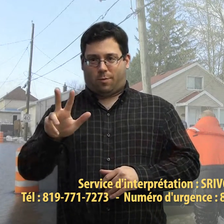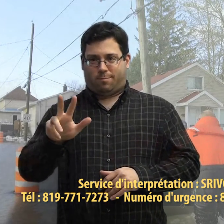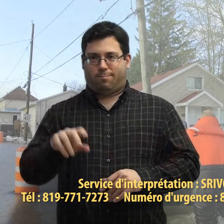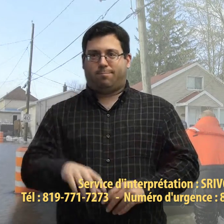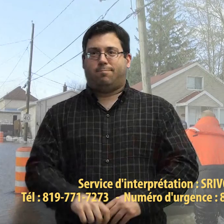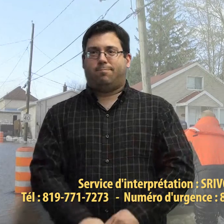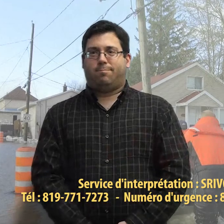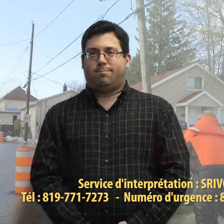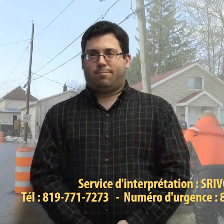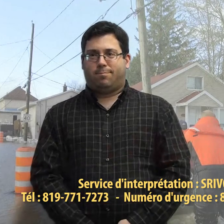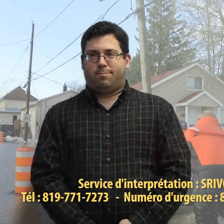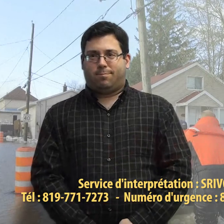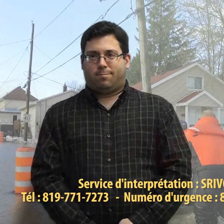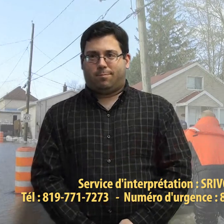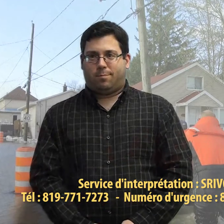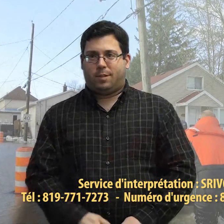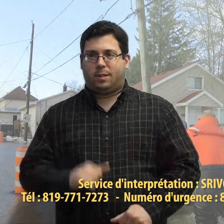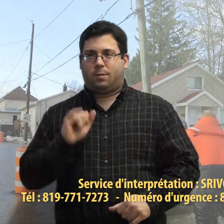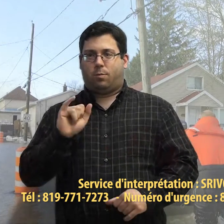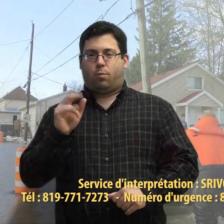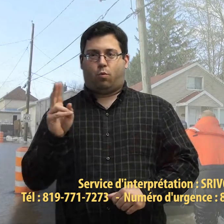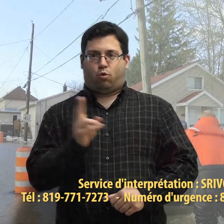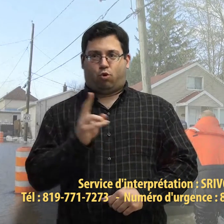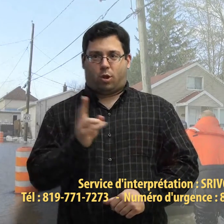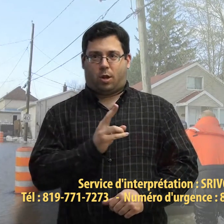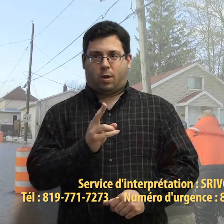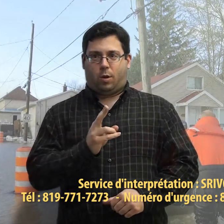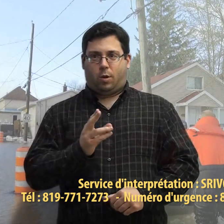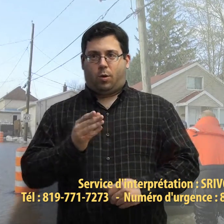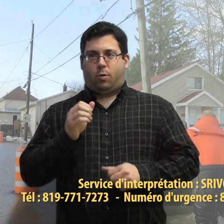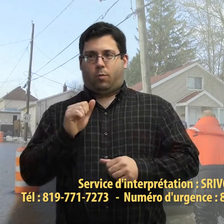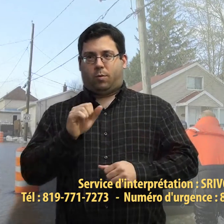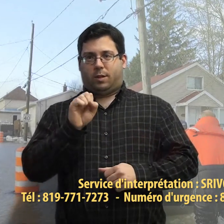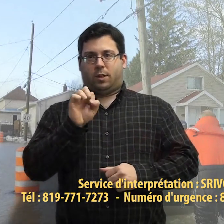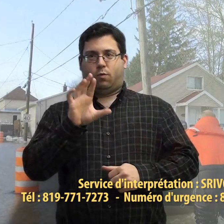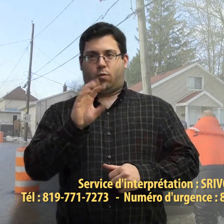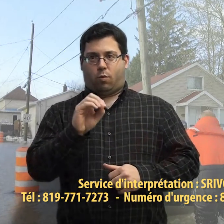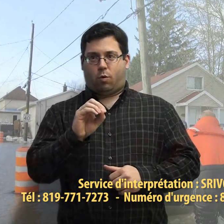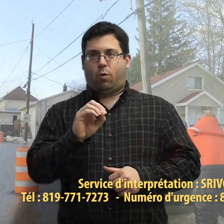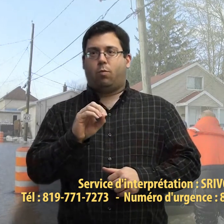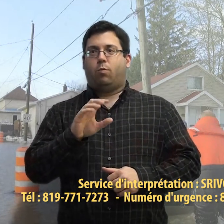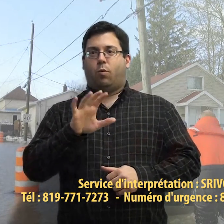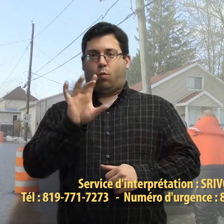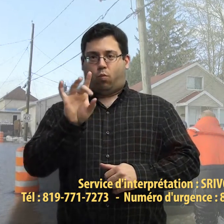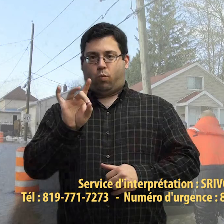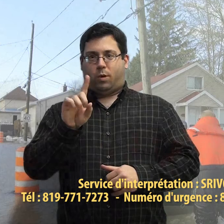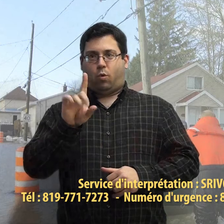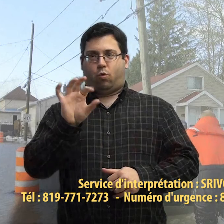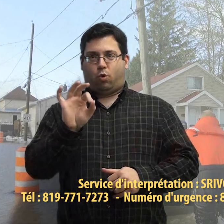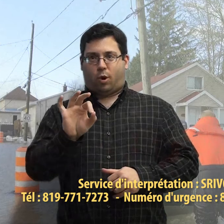819-771-7273. Pour un numéro d'urgence, vous pouvez le rejoindre au